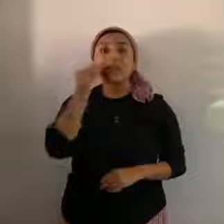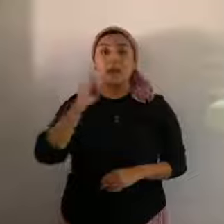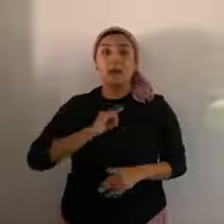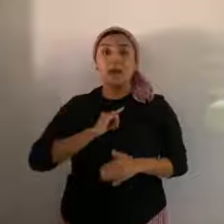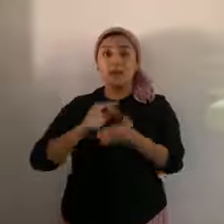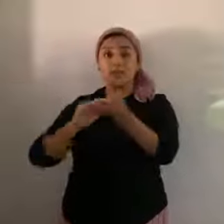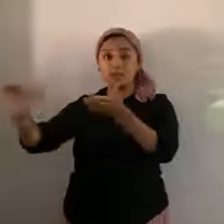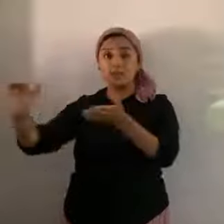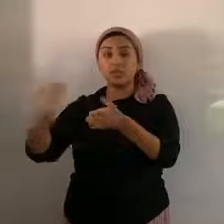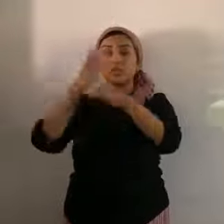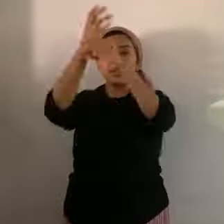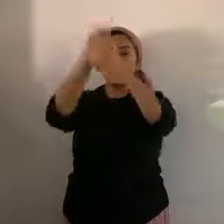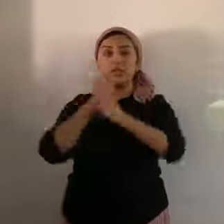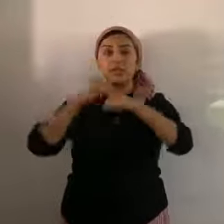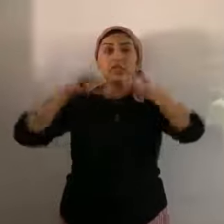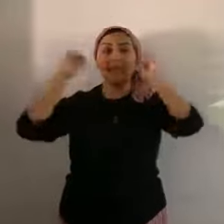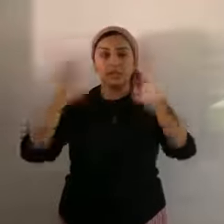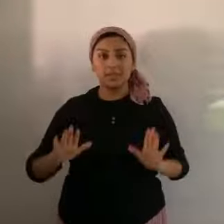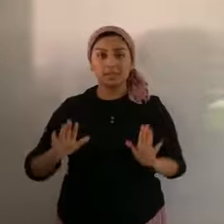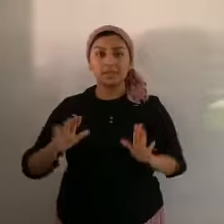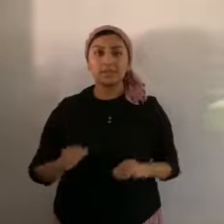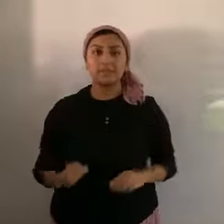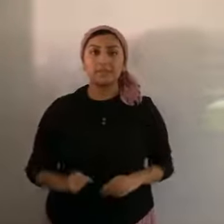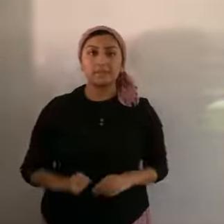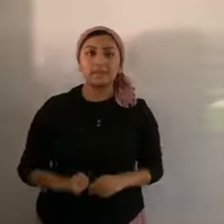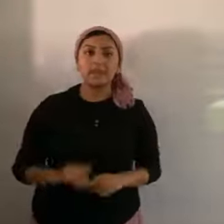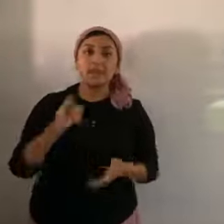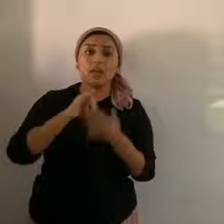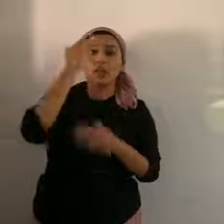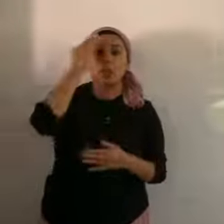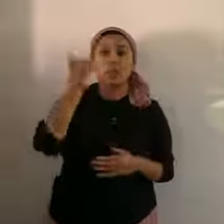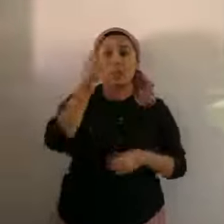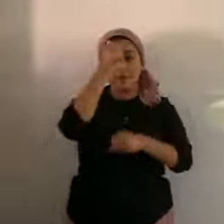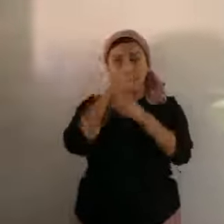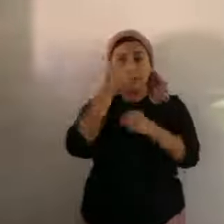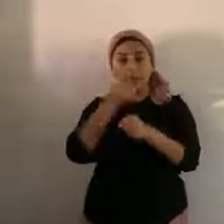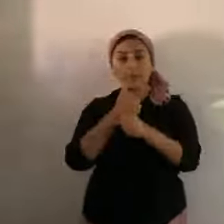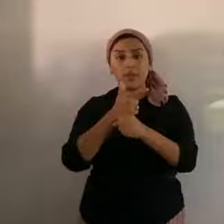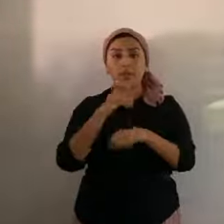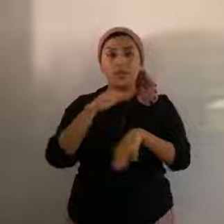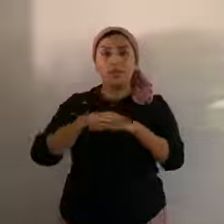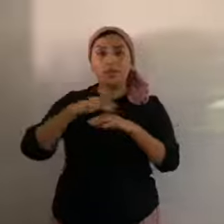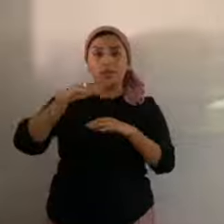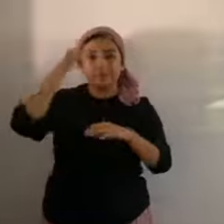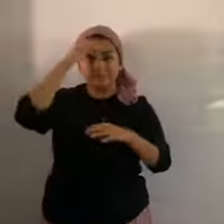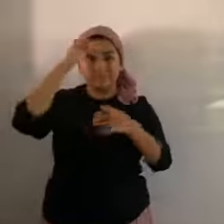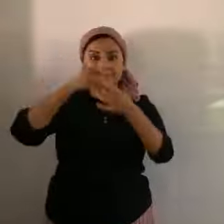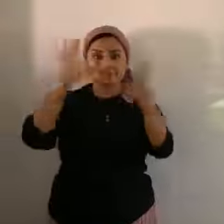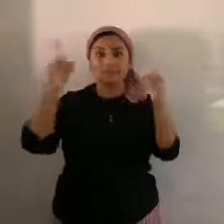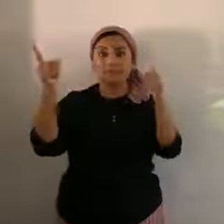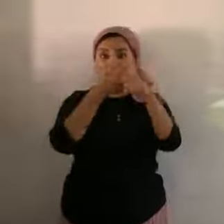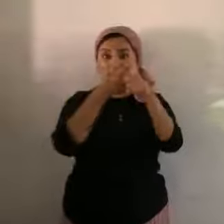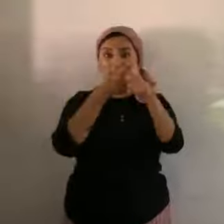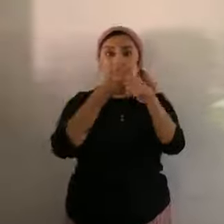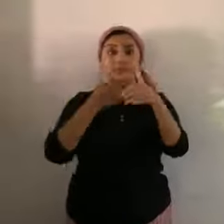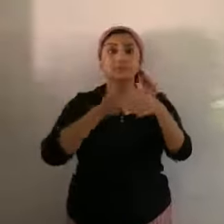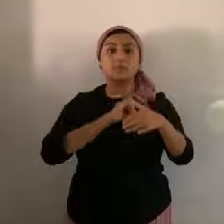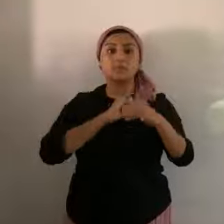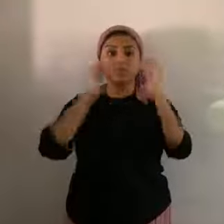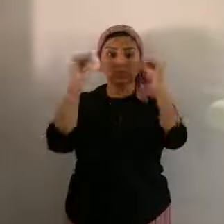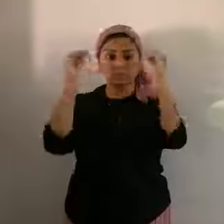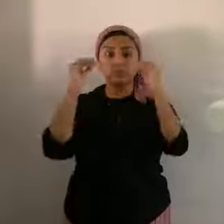perdono, seré bendecido. Por eso, amados, aquí en los autos de liberación, lo primero que se les ministra,